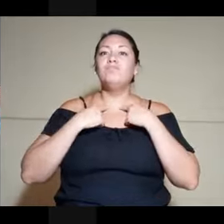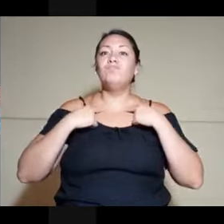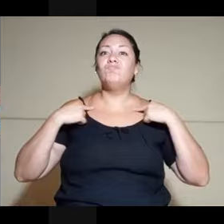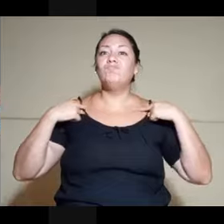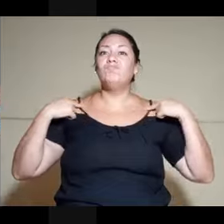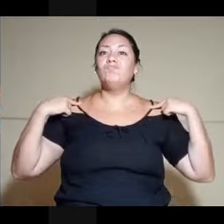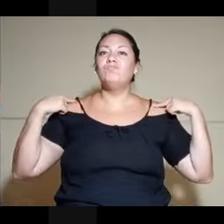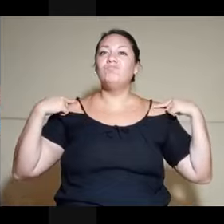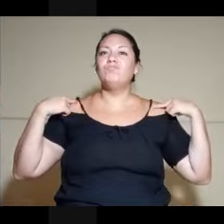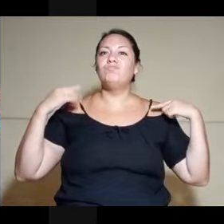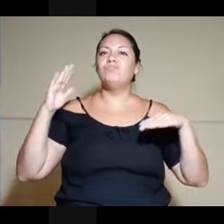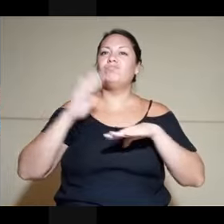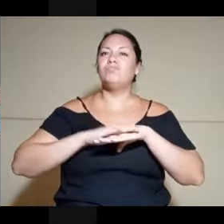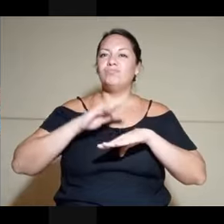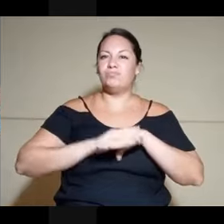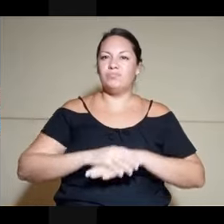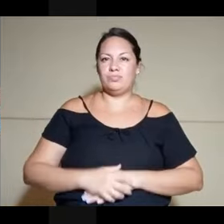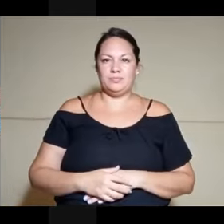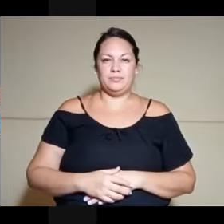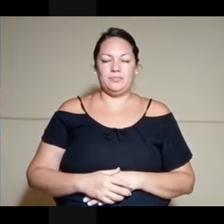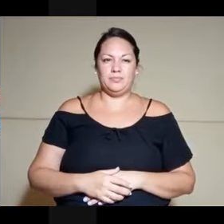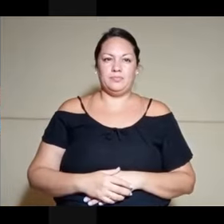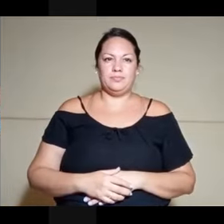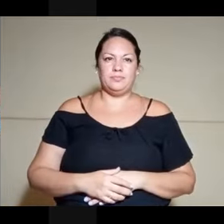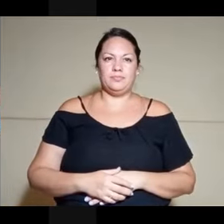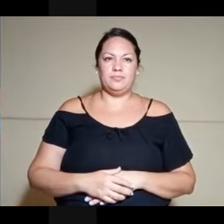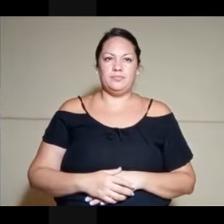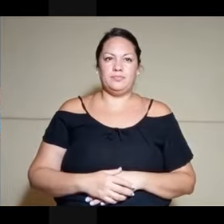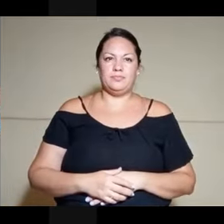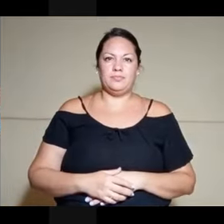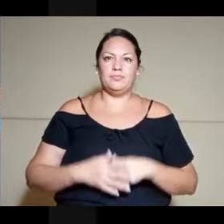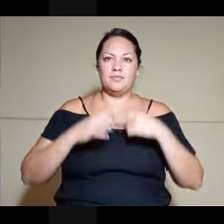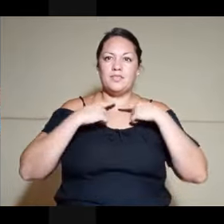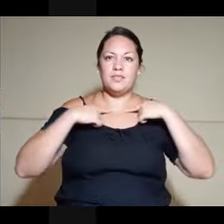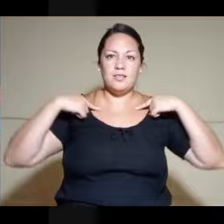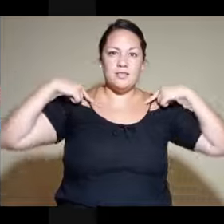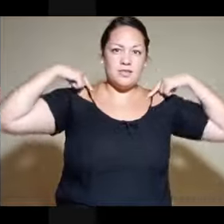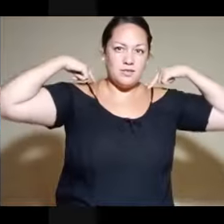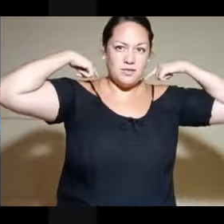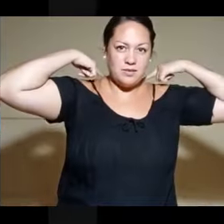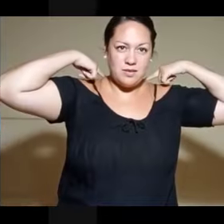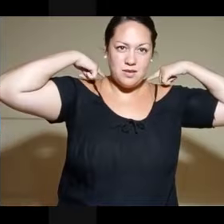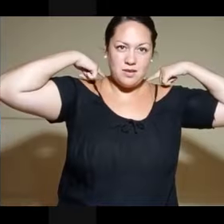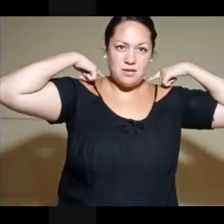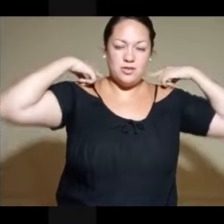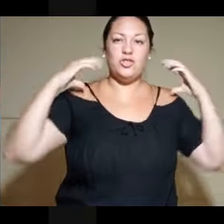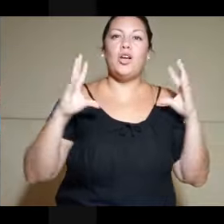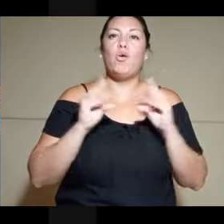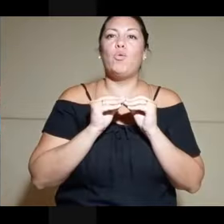cuello que se inserta acá en la clavícula y en el esternón, por eso se llama esternocleido, ¿no? De